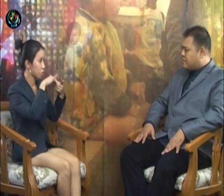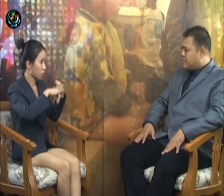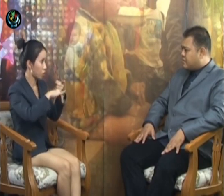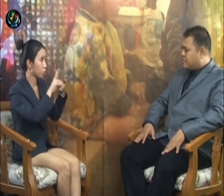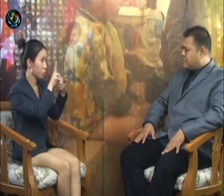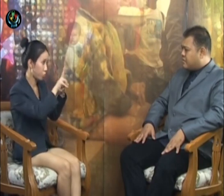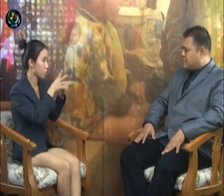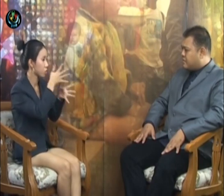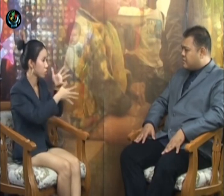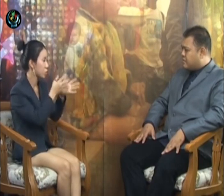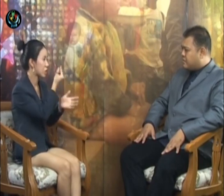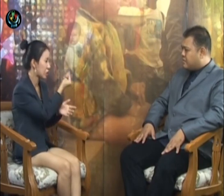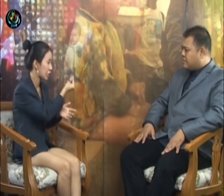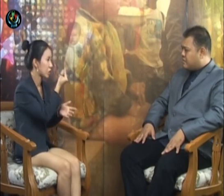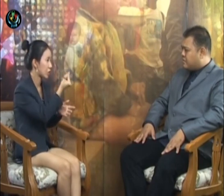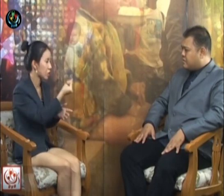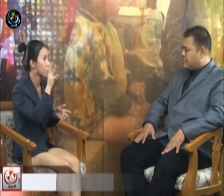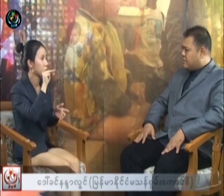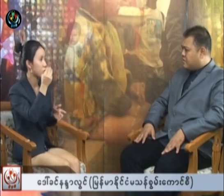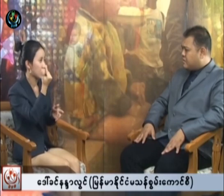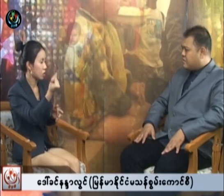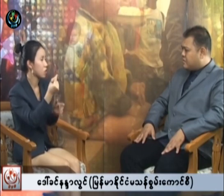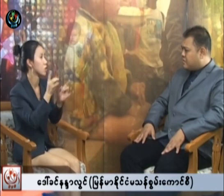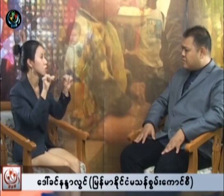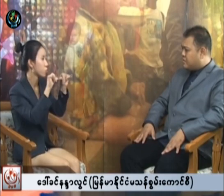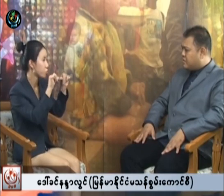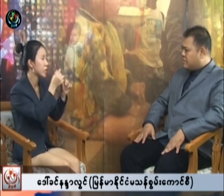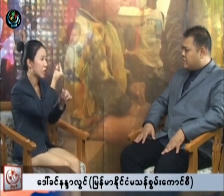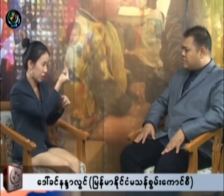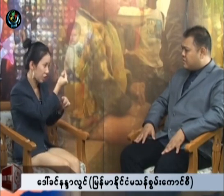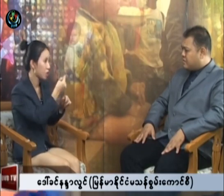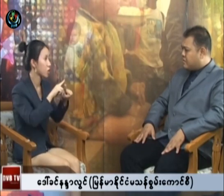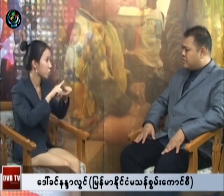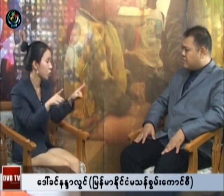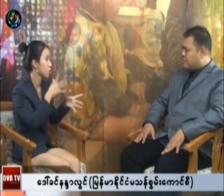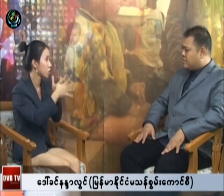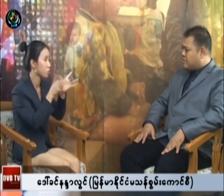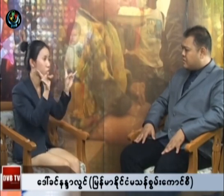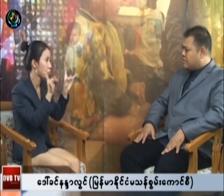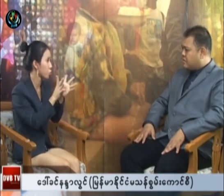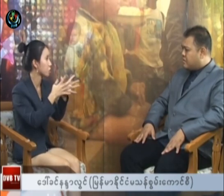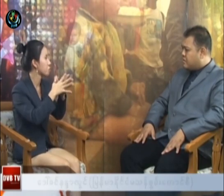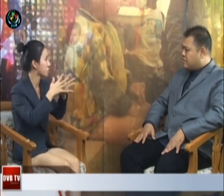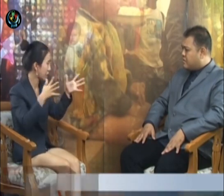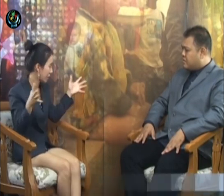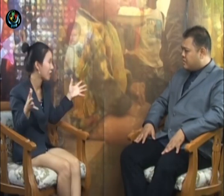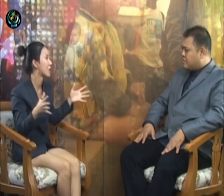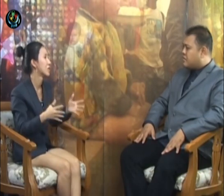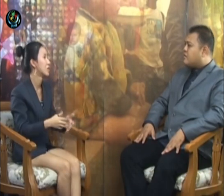ပီလုံးဝတိုင်းရင်းသားဒေသတွေမှာလည်းကိုယ်ပိုင်လက်ဟန်ဘာသာအသုံးပြုတာတွေလည်းရှိပါတယ်နားမကြားတဲ့သူတွေချင်းချင်းဆိုနားလည်းသဘောပေါက်ပါတယ